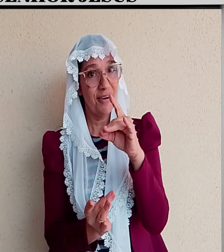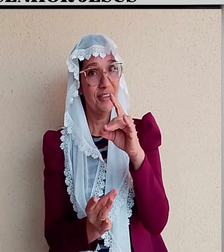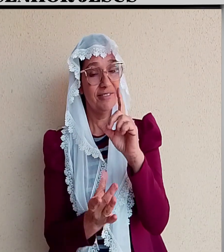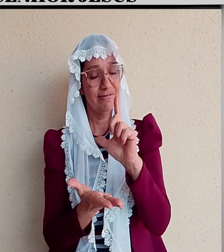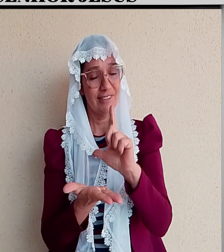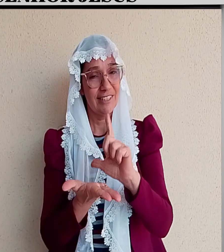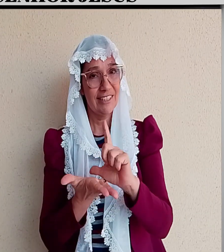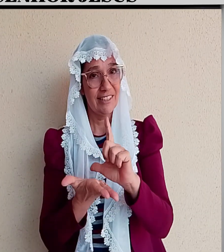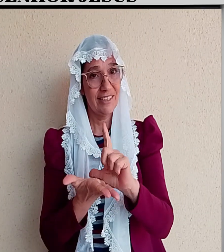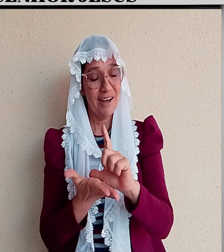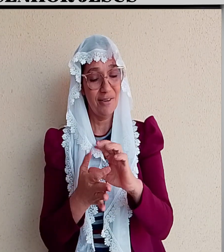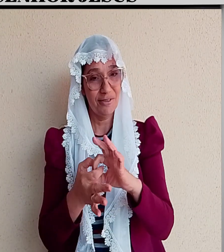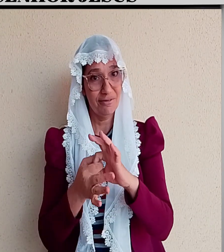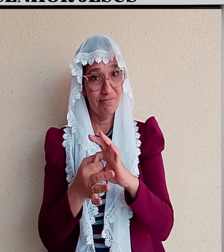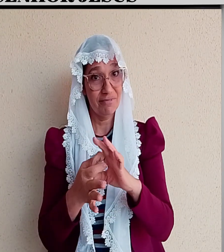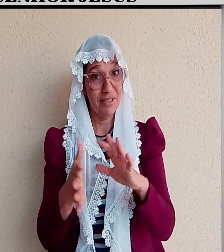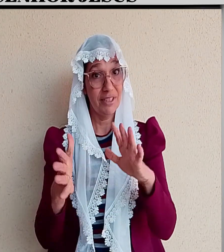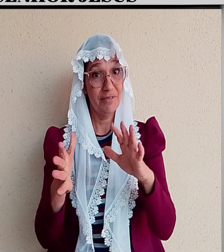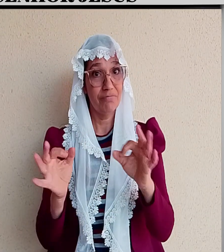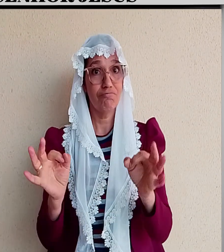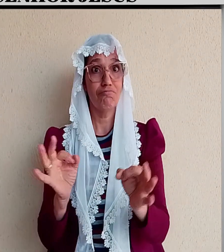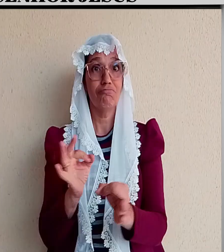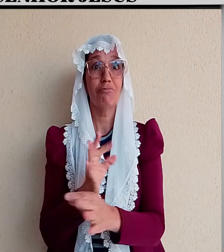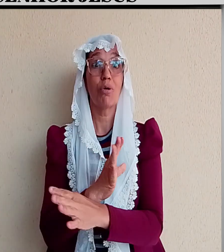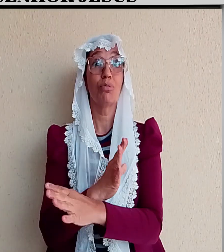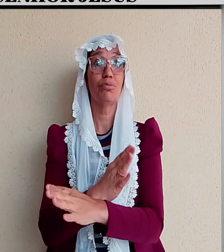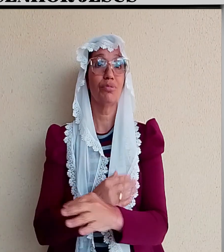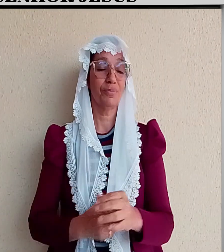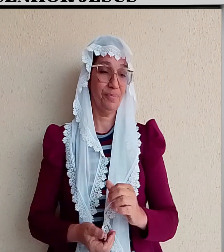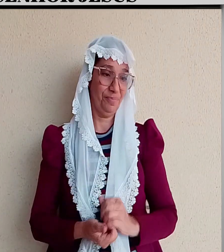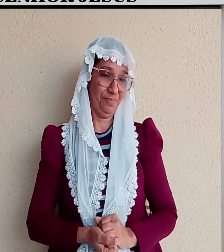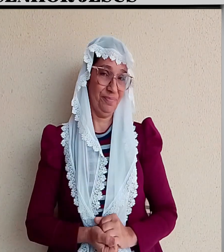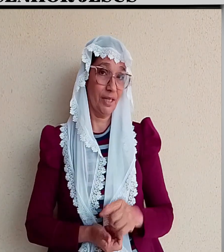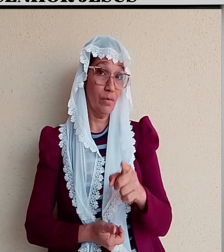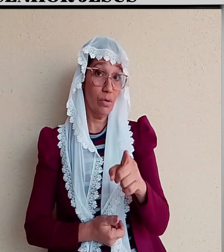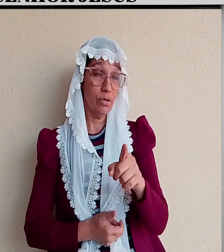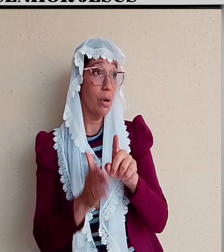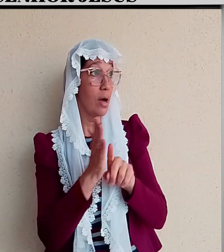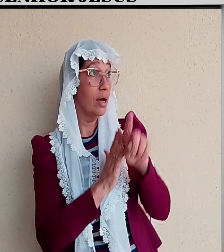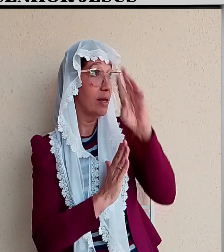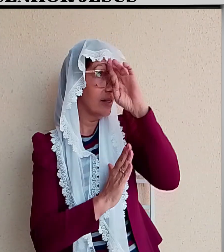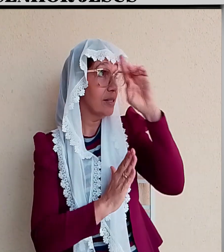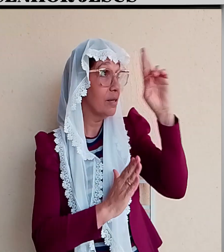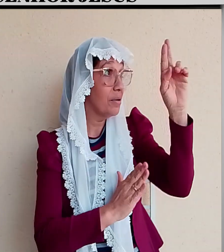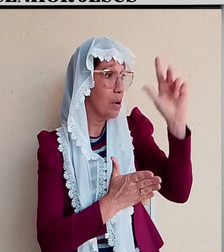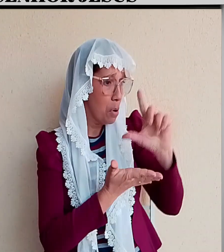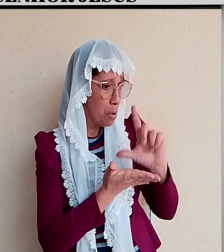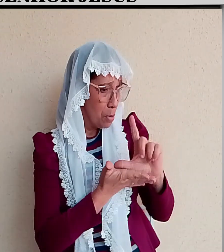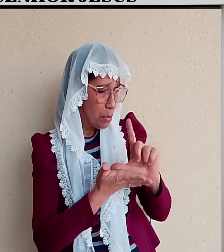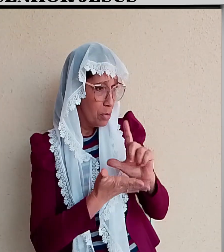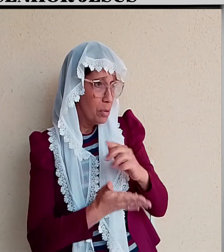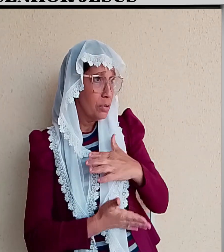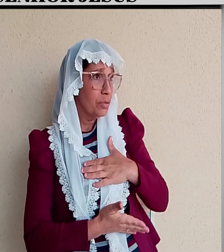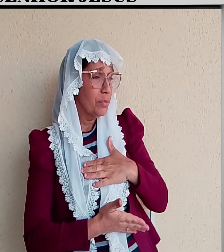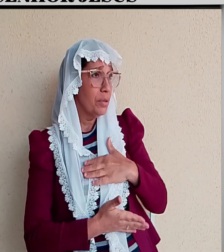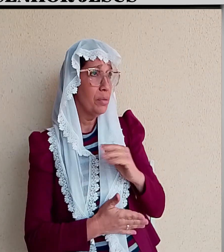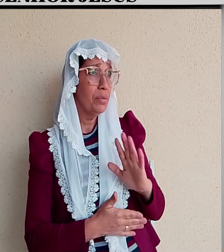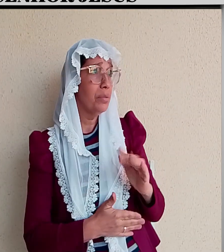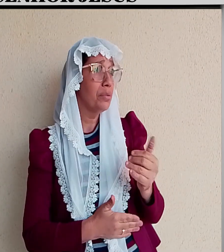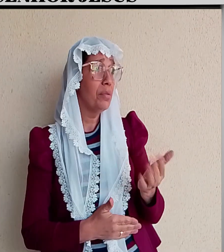Jesus. E você perguntou aí: Senhor, qual é o meu laudo? Glória a Jesus. Quem sou eu? Aleluia. Qual é o meu laudo?